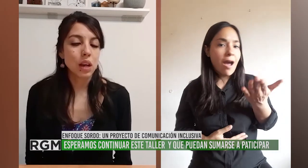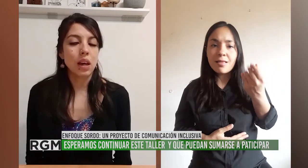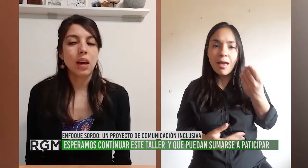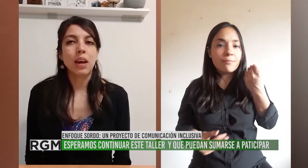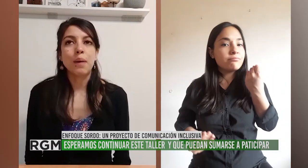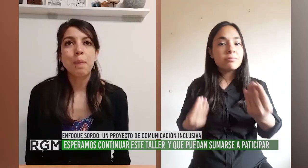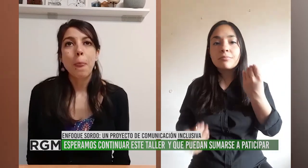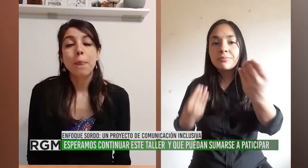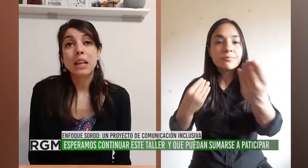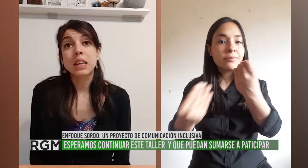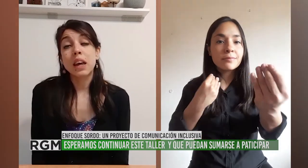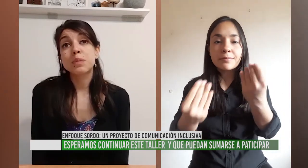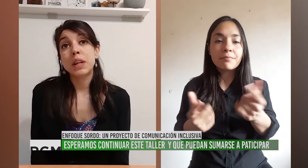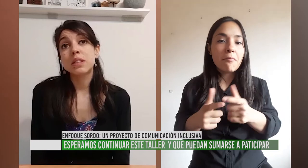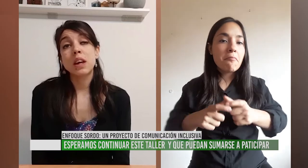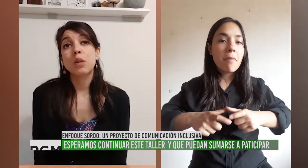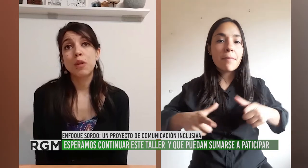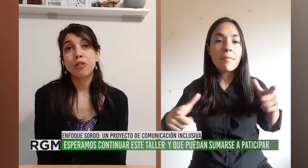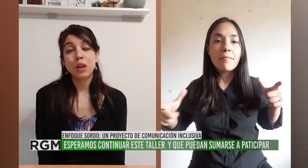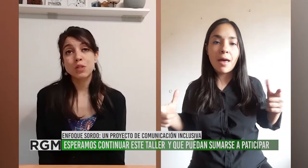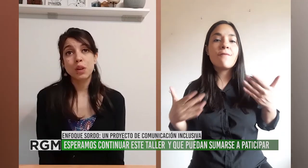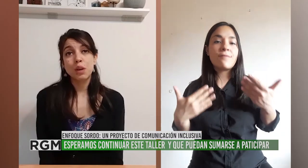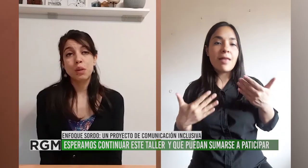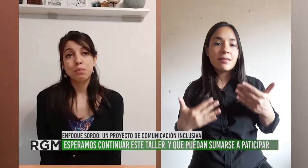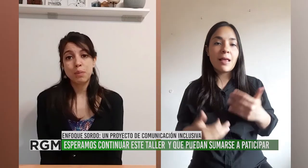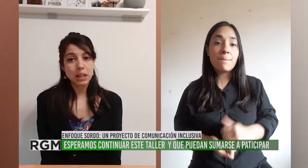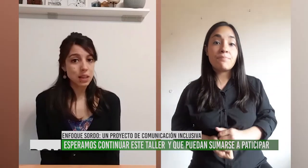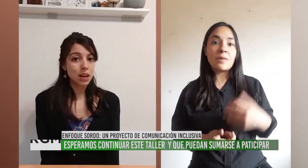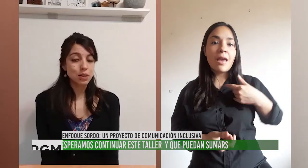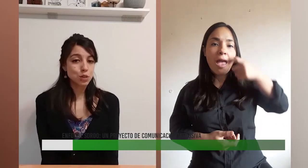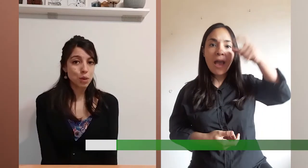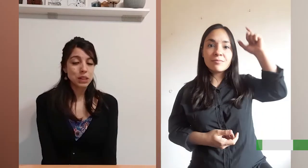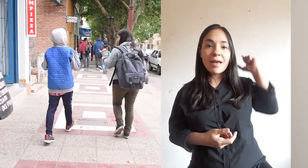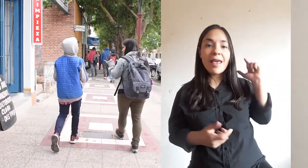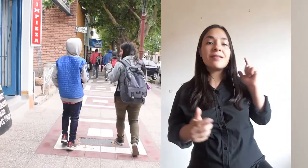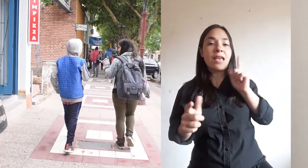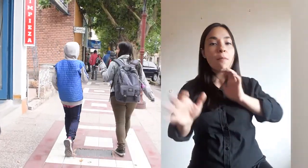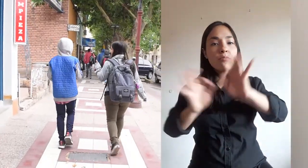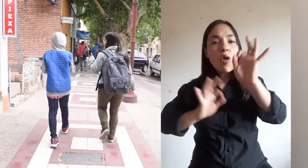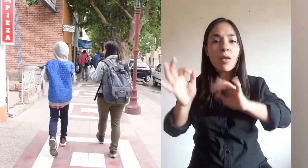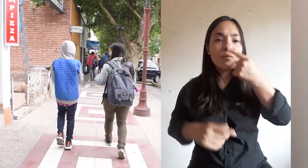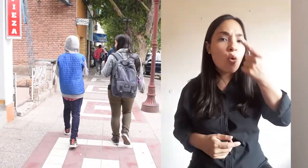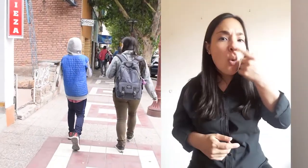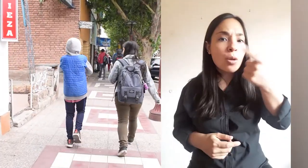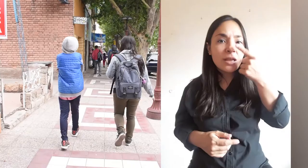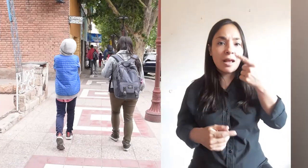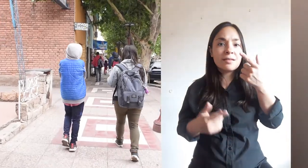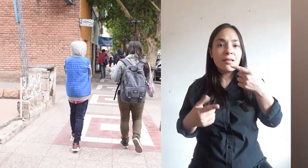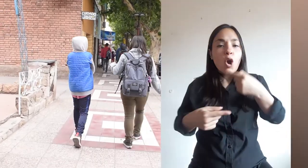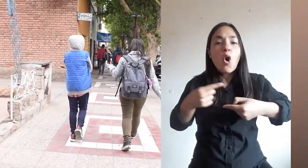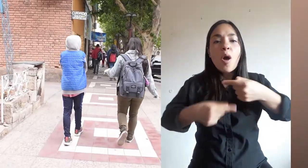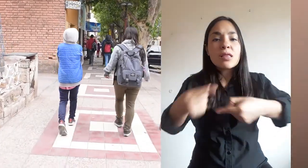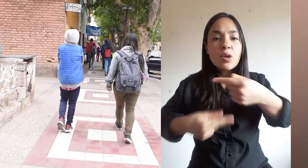menos. Así que experiencias como Enfoque Sordo me parecen sumamente interesantes poder continuarlas, no solo